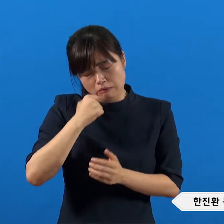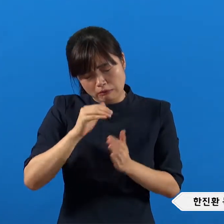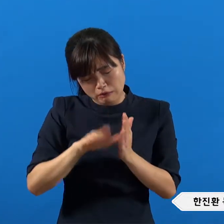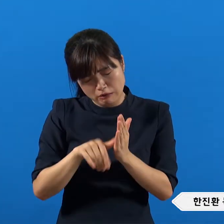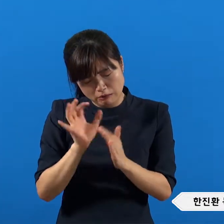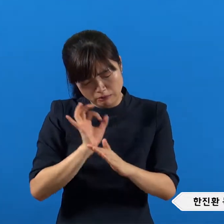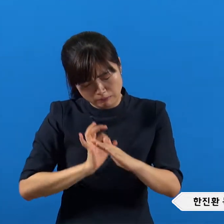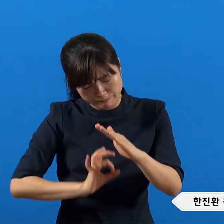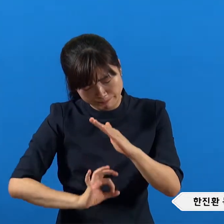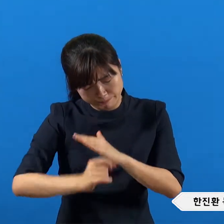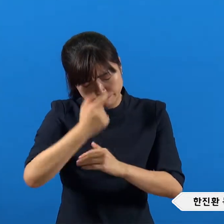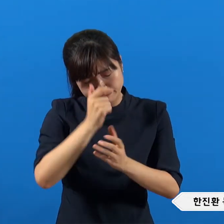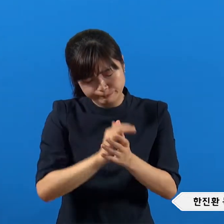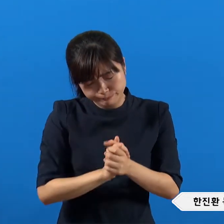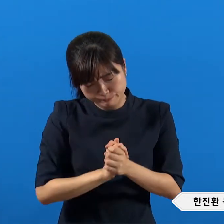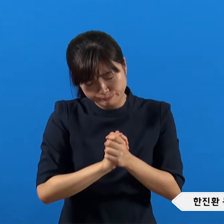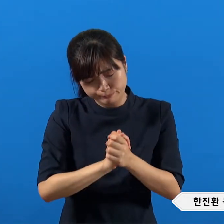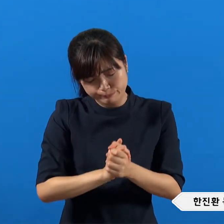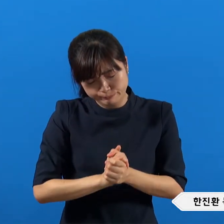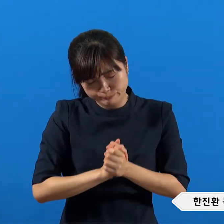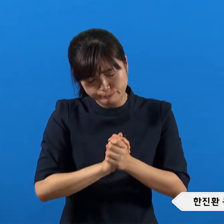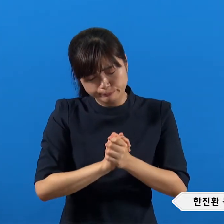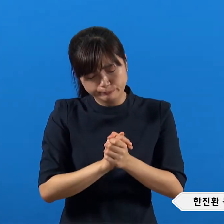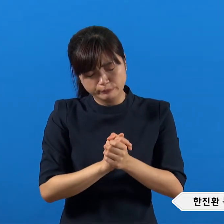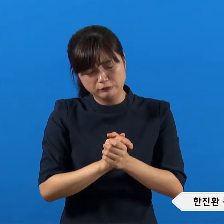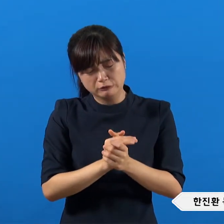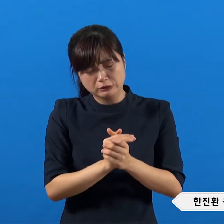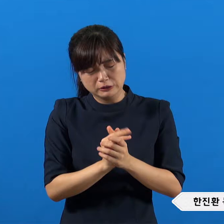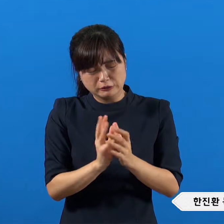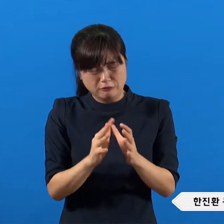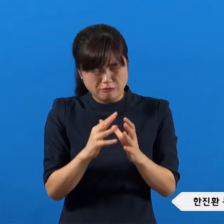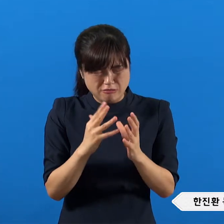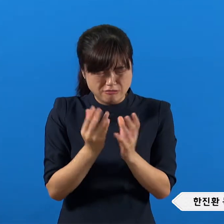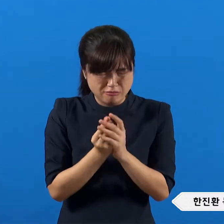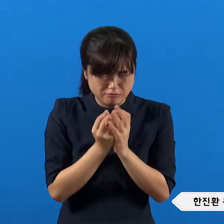밤을 새우면서 기도했습니다. 몸부림을 치면서